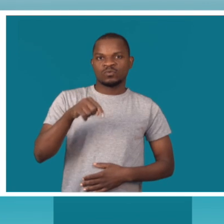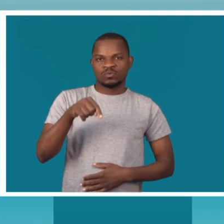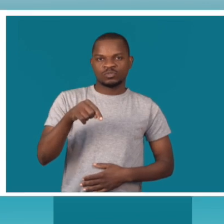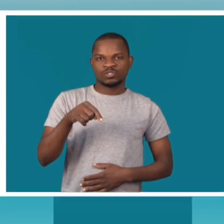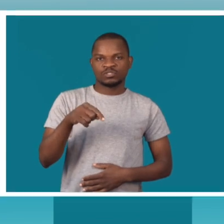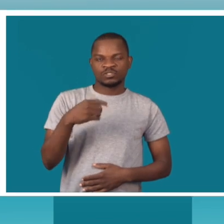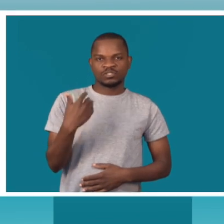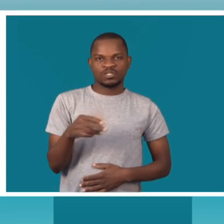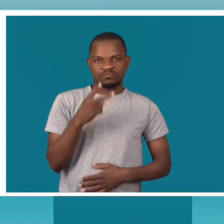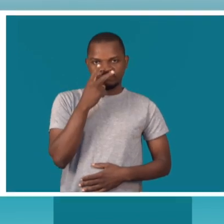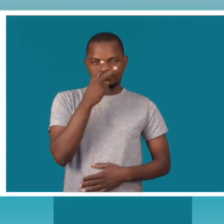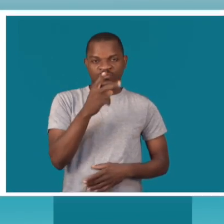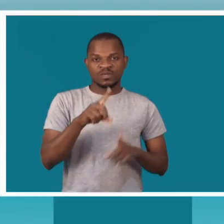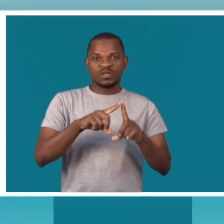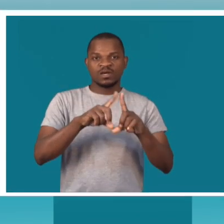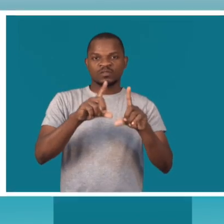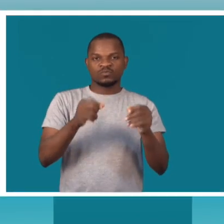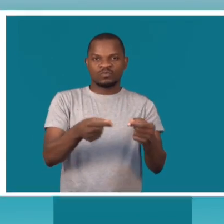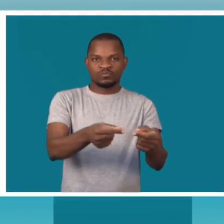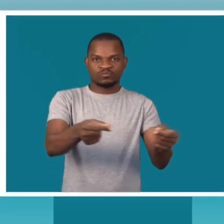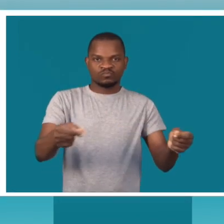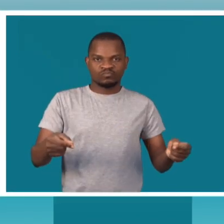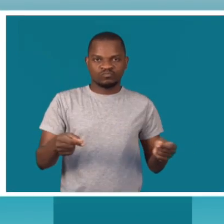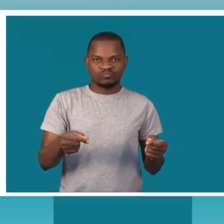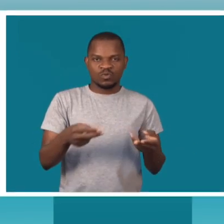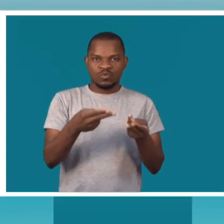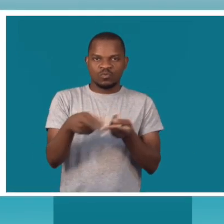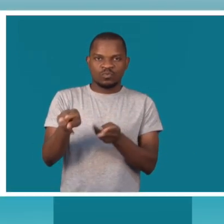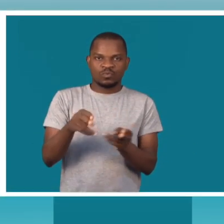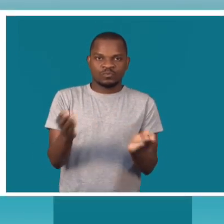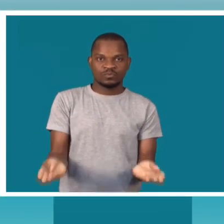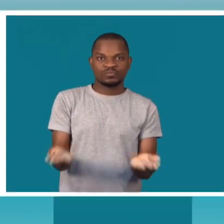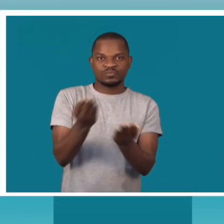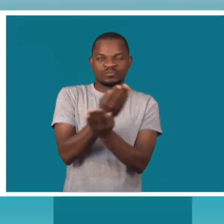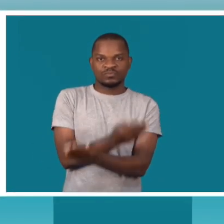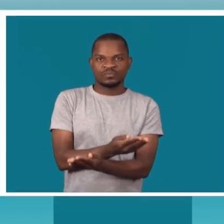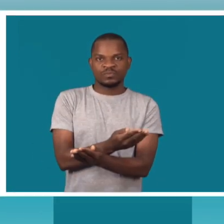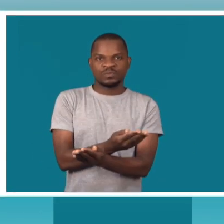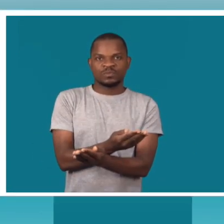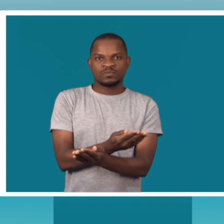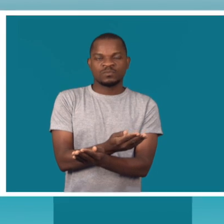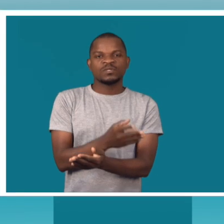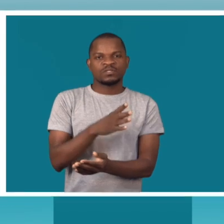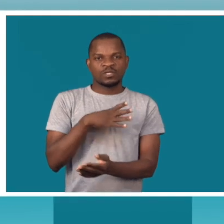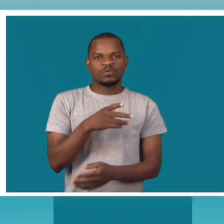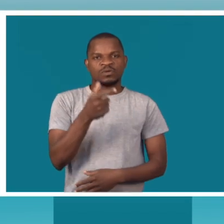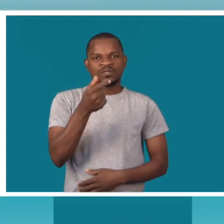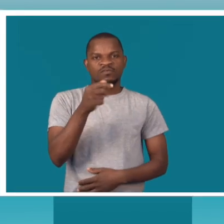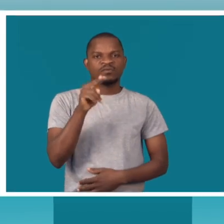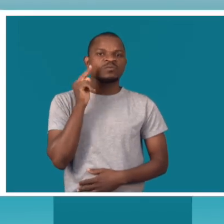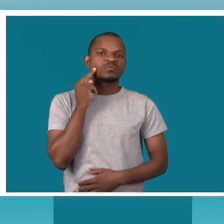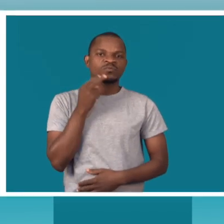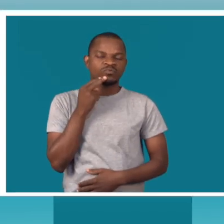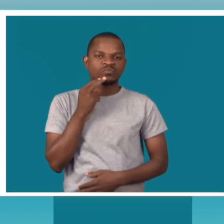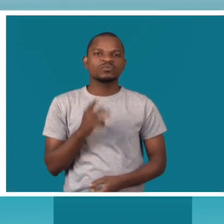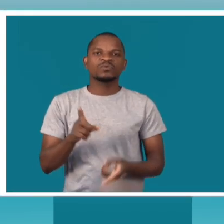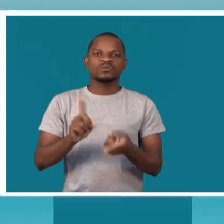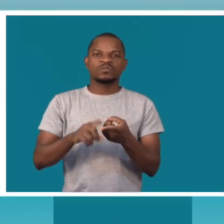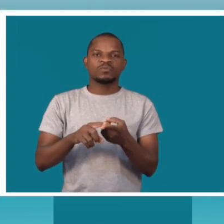havermos aqui esta assinatura deste memorando de entendimento, em que está junto TV Surdo, HD,